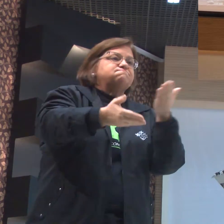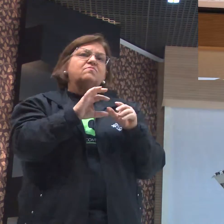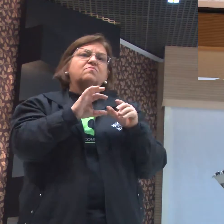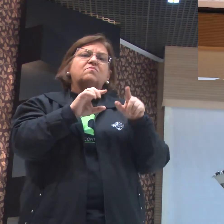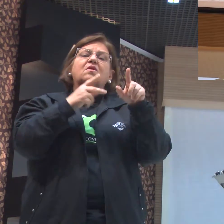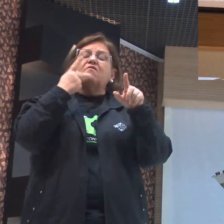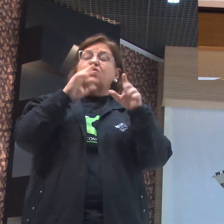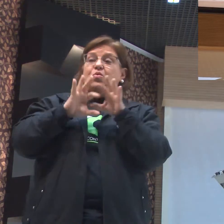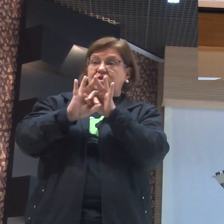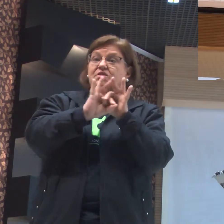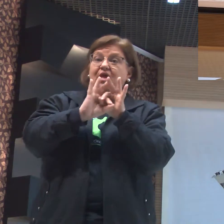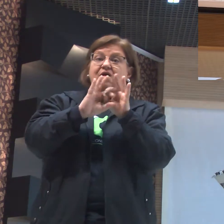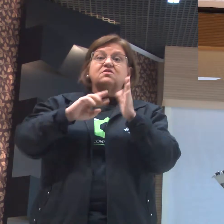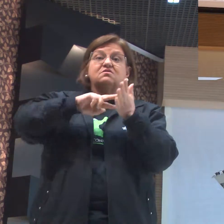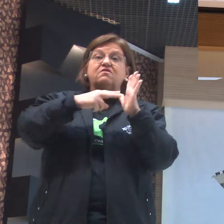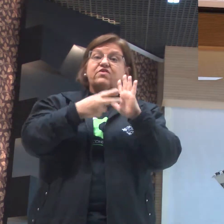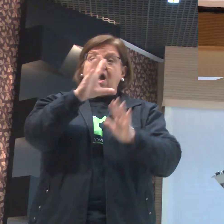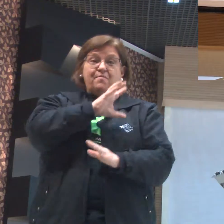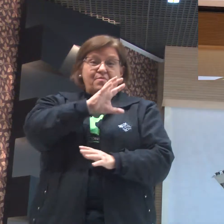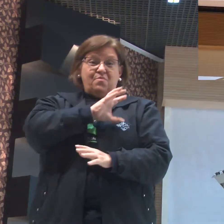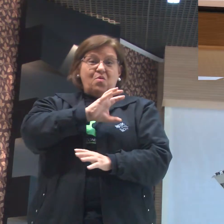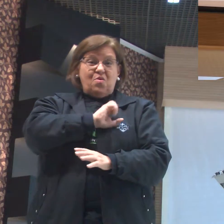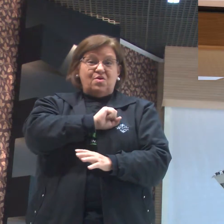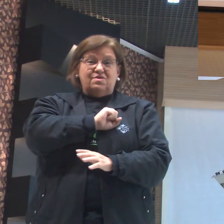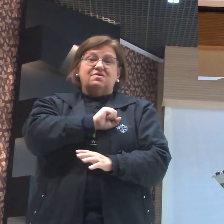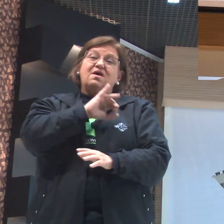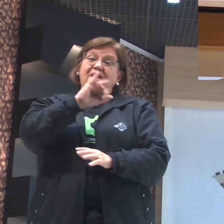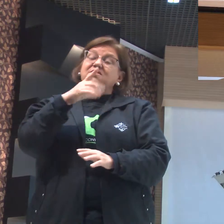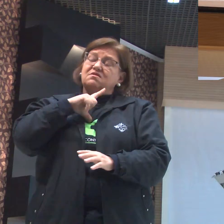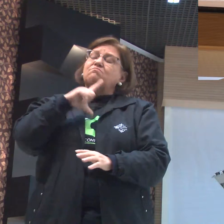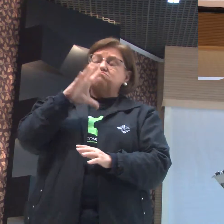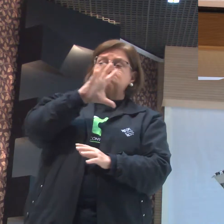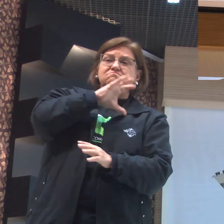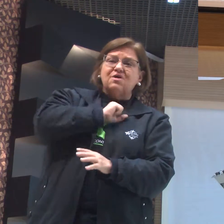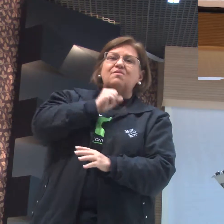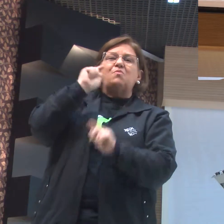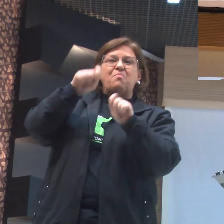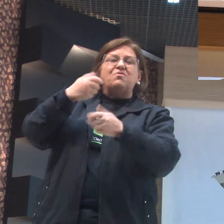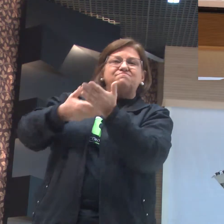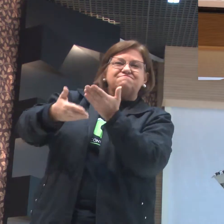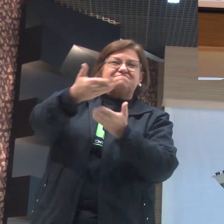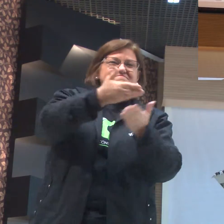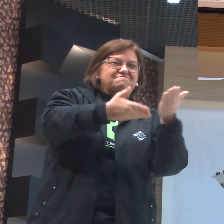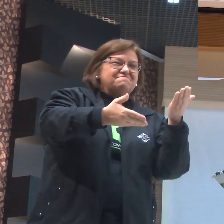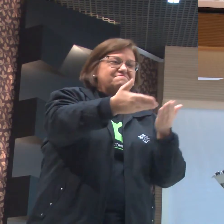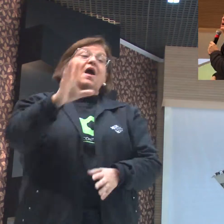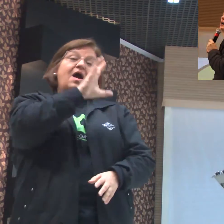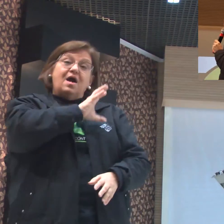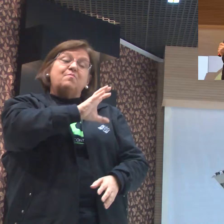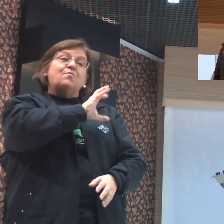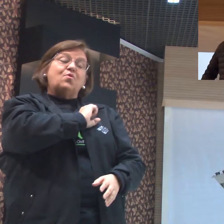Diga. Ok, unidade, amor, né? Isso leva a ações solidárias. Ok, diga